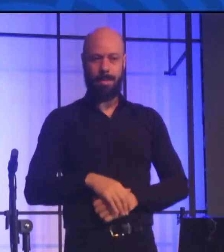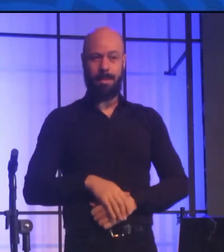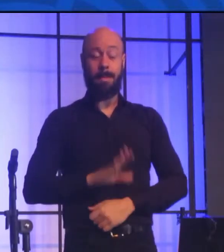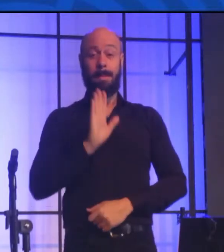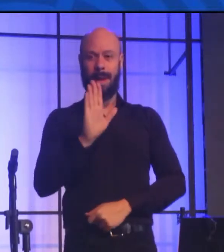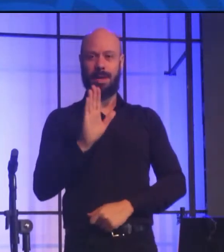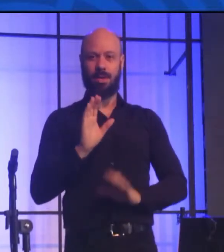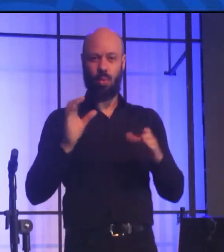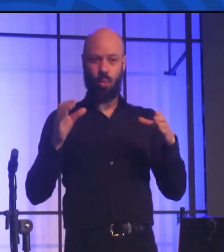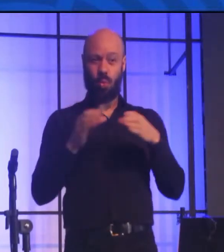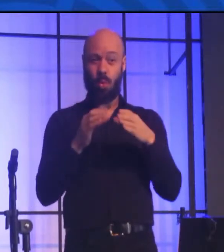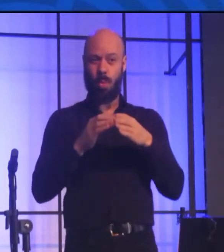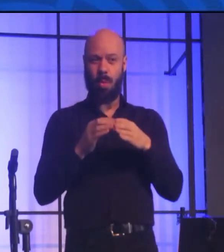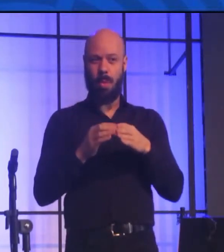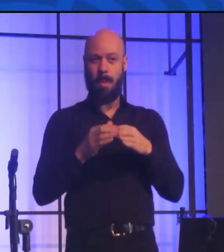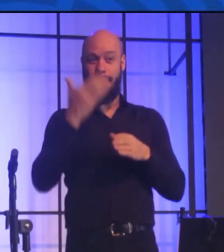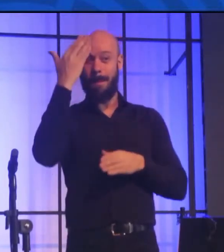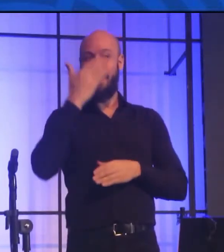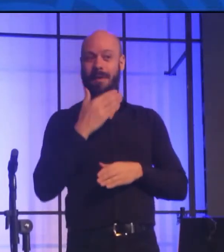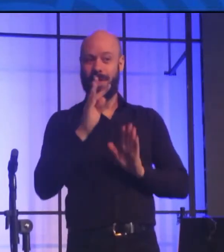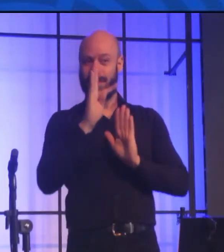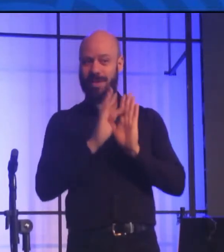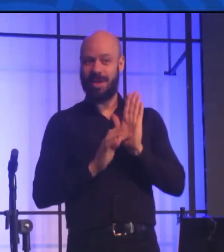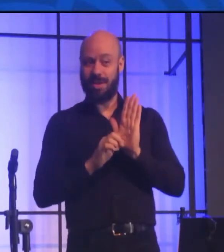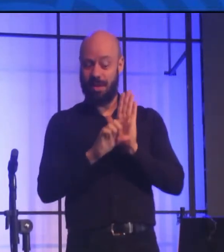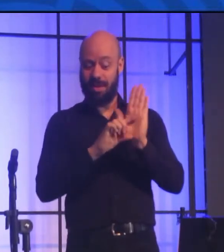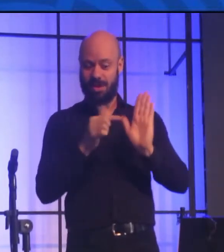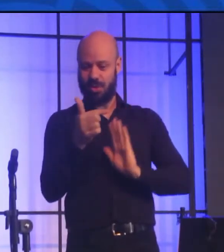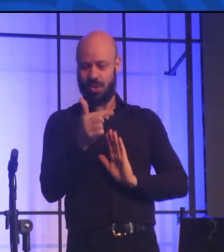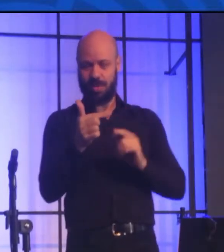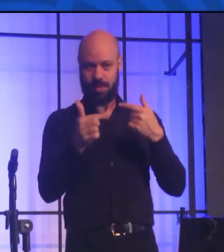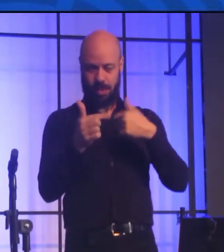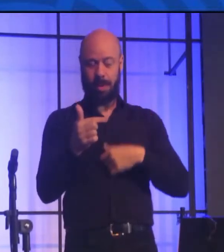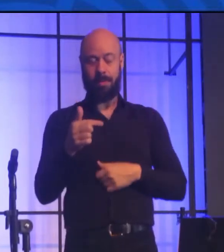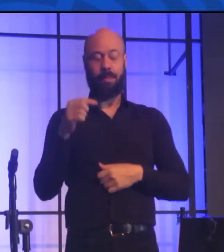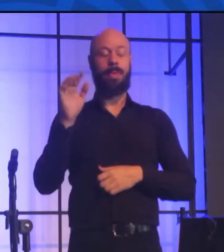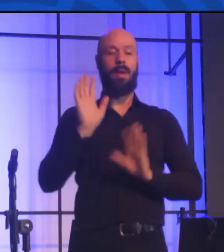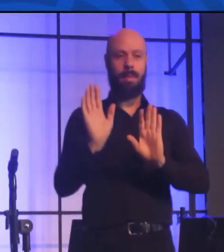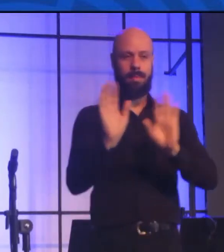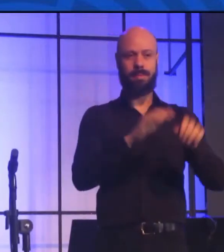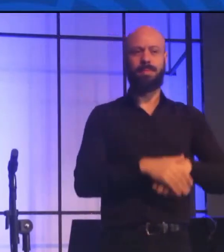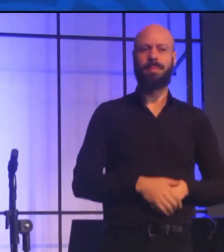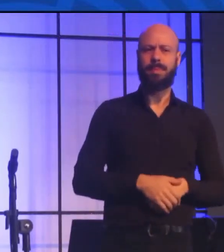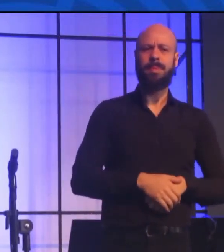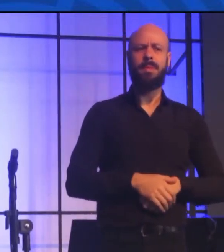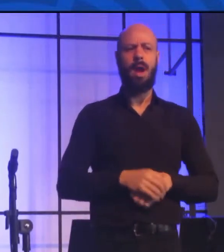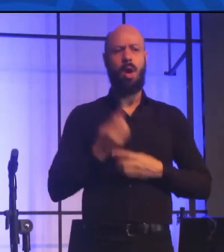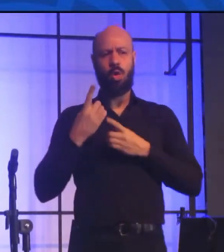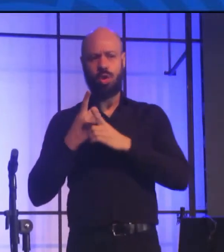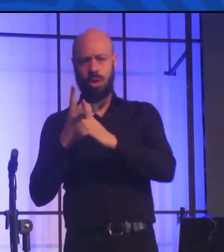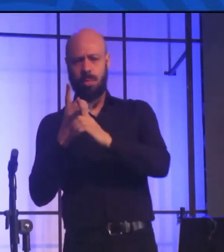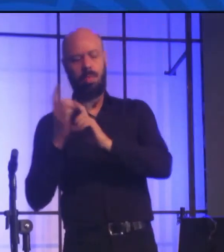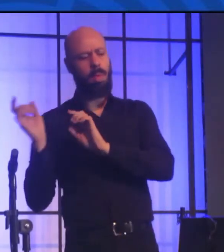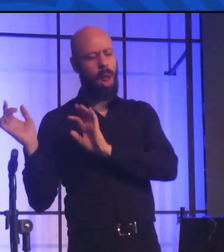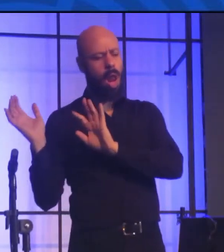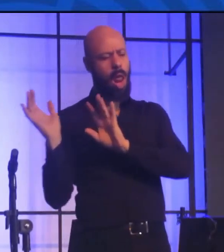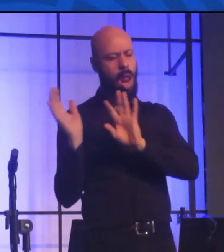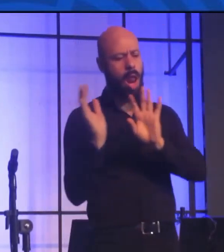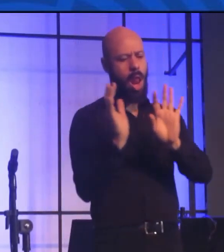2. E observem que eles foram ao profetas e eles não